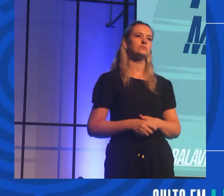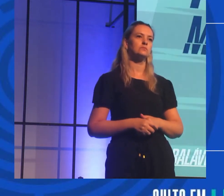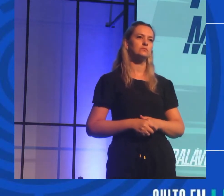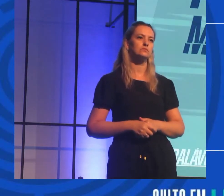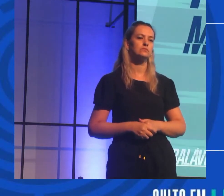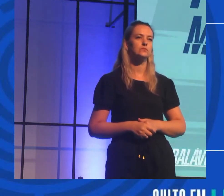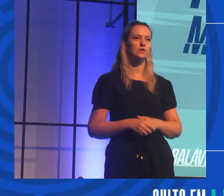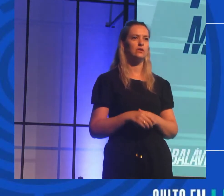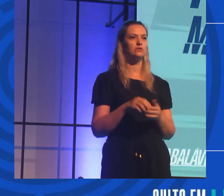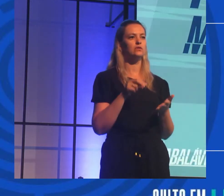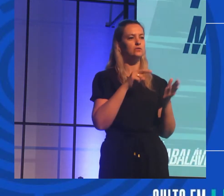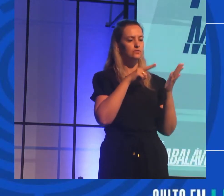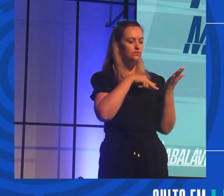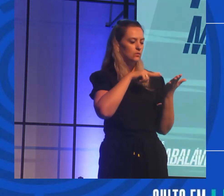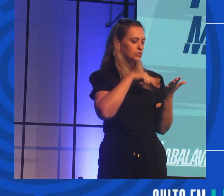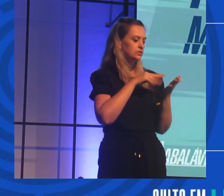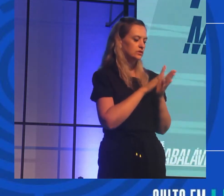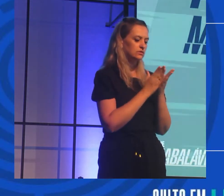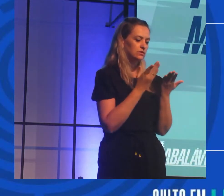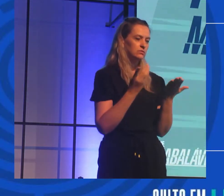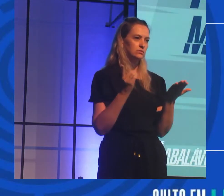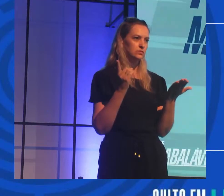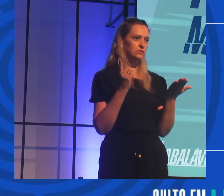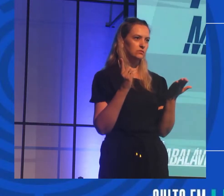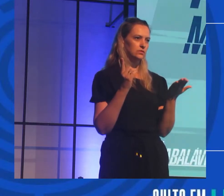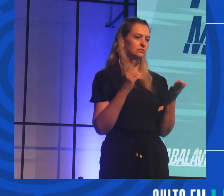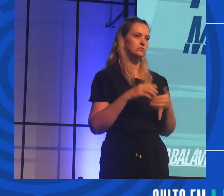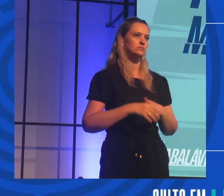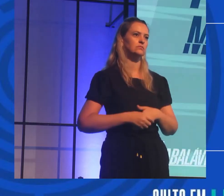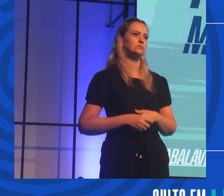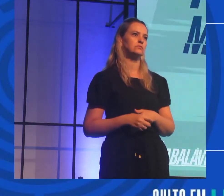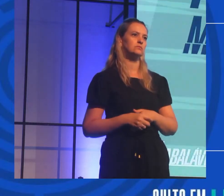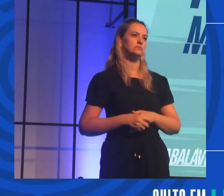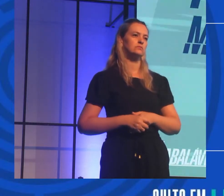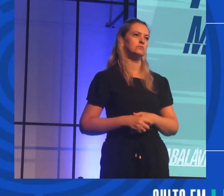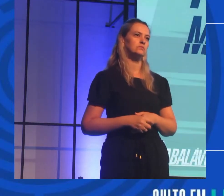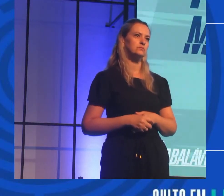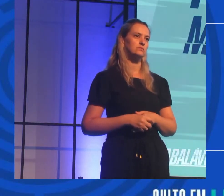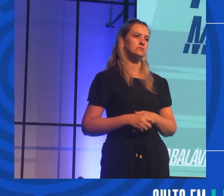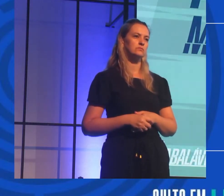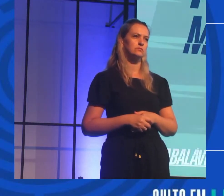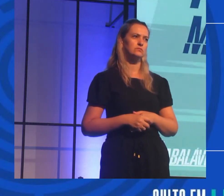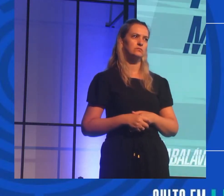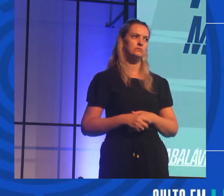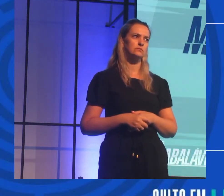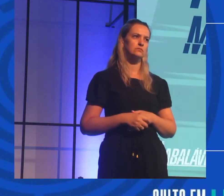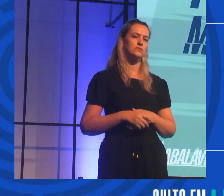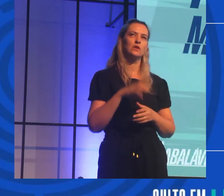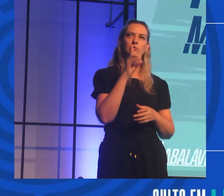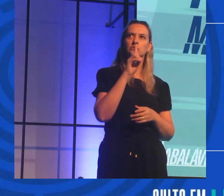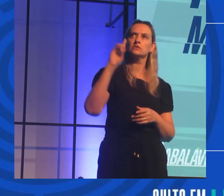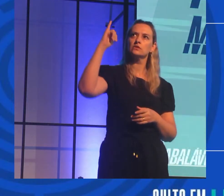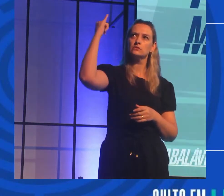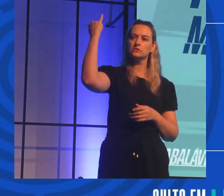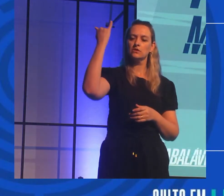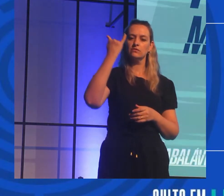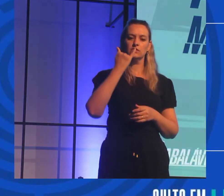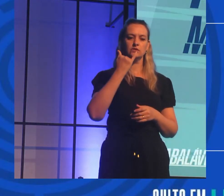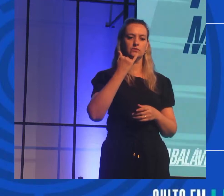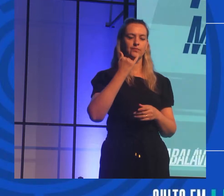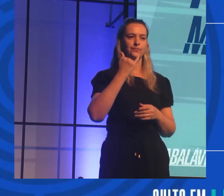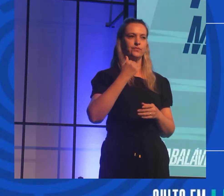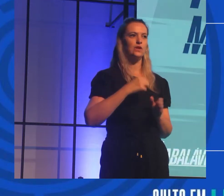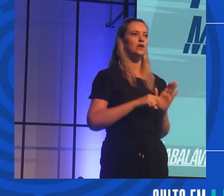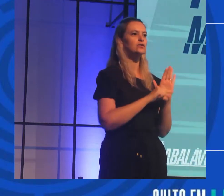palavra de Deus e vamos caminhando conforme o texto vai sendo levado e aquilo que Deus vai falar conosco. O verso 1 diz